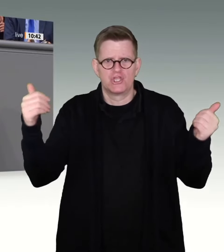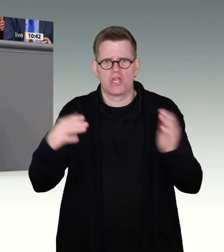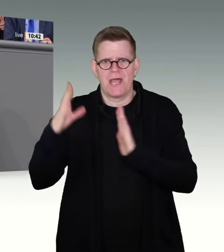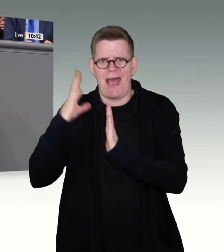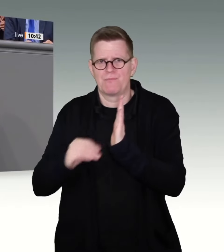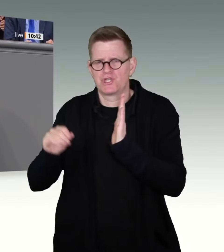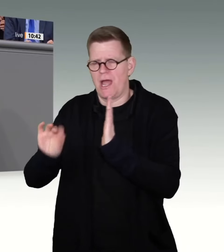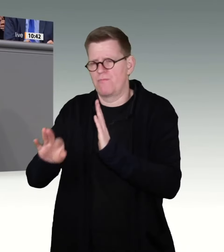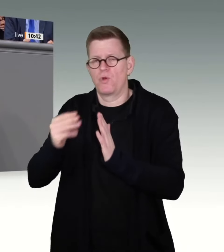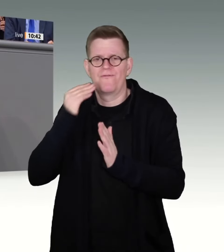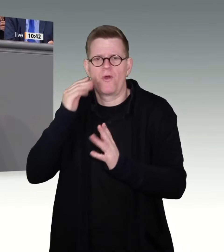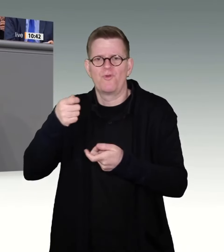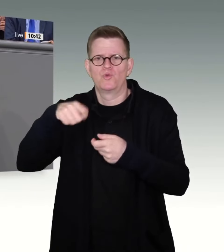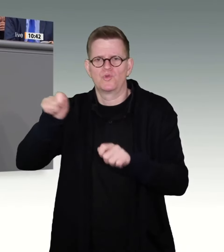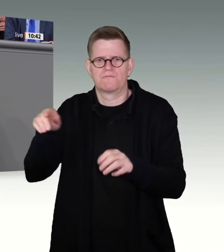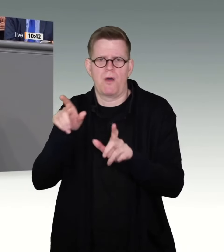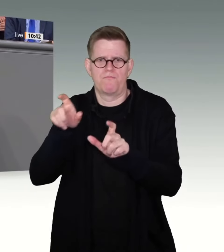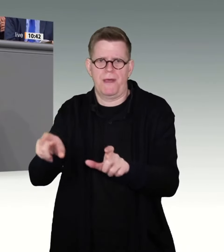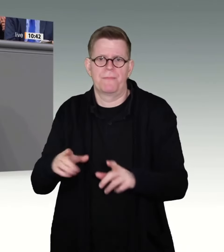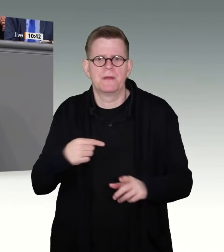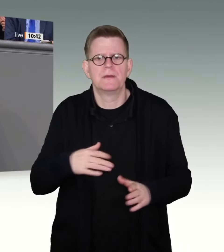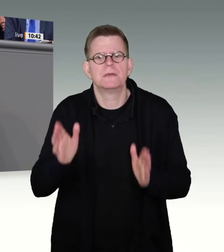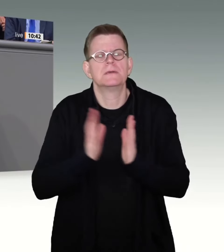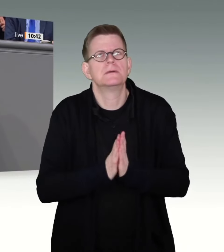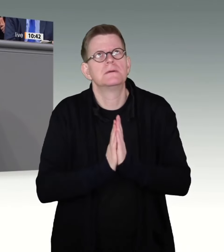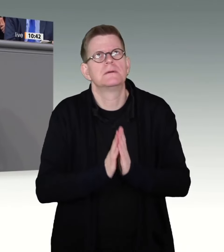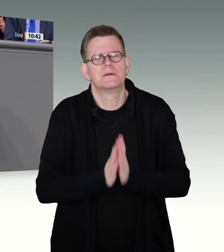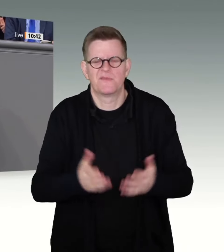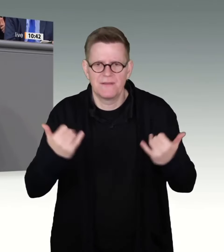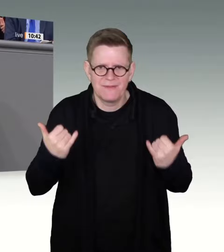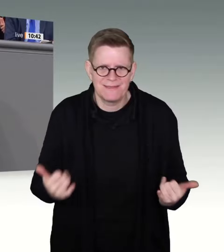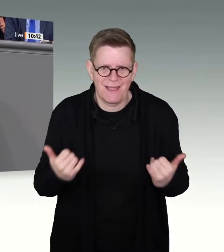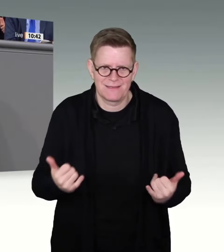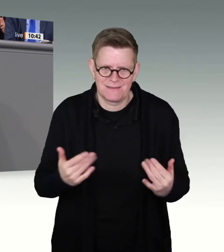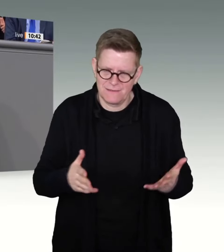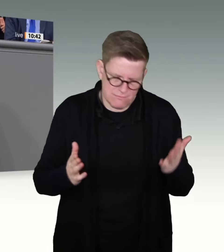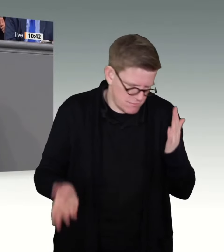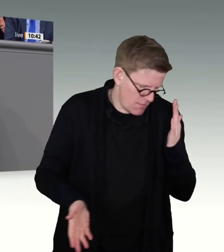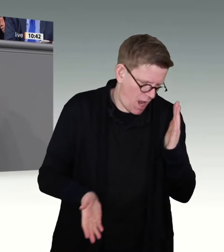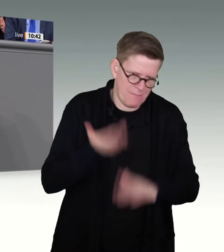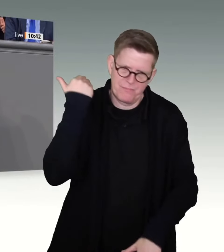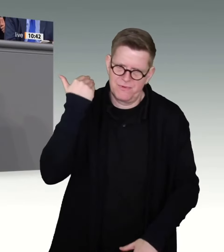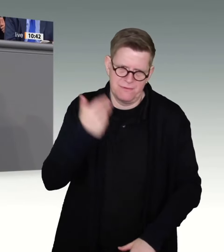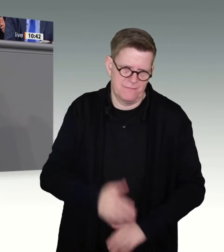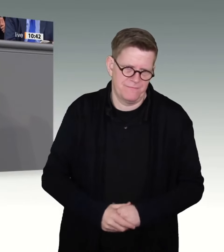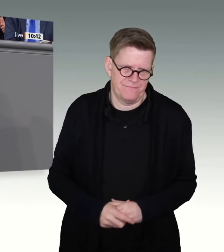Wohnungsbau verhindert haben. Ich bin heilfroh, dass wir diesen Belagerungsring durchbrochen haben.